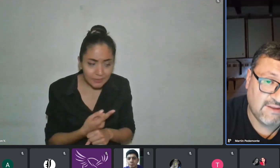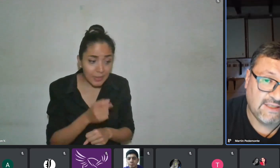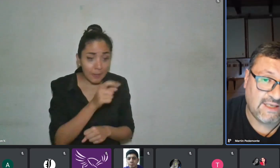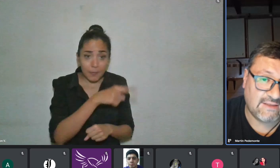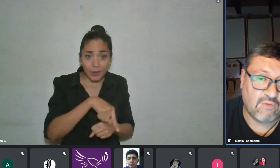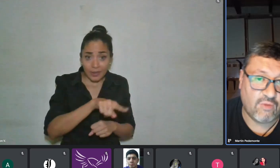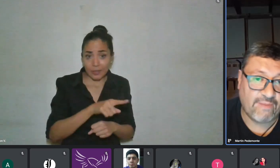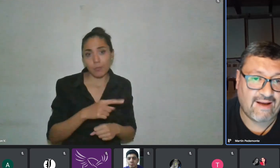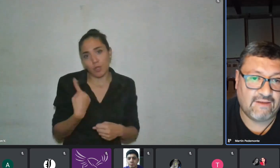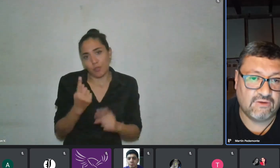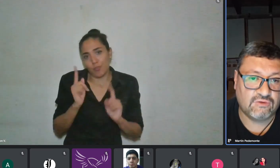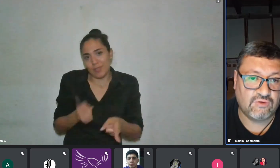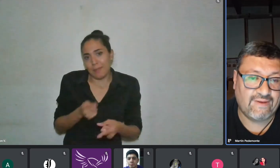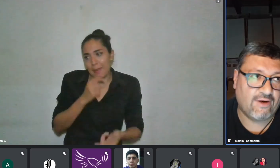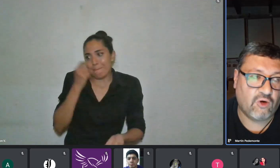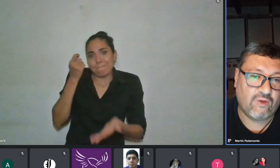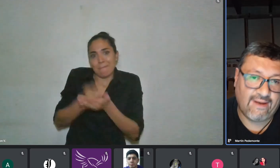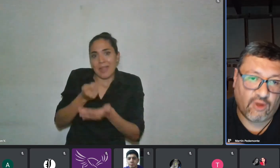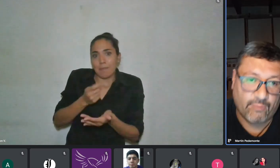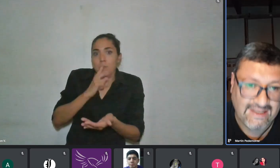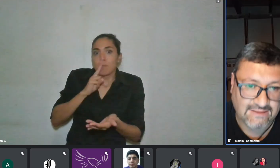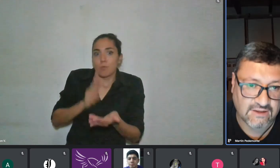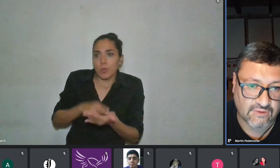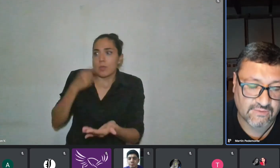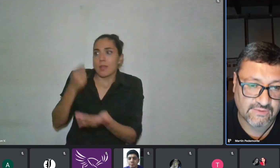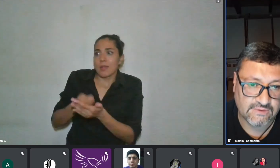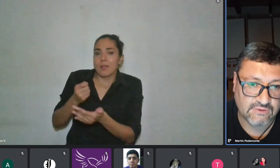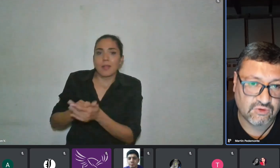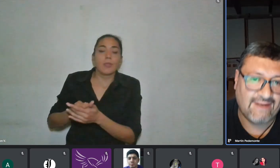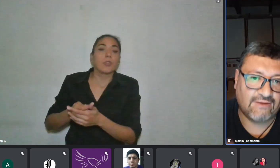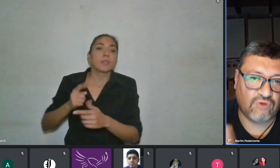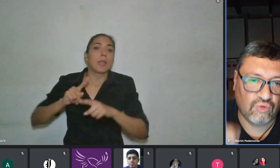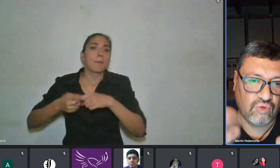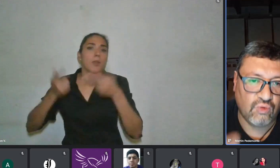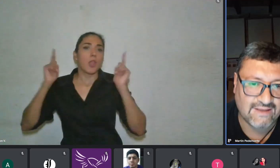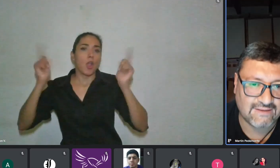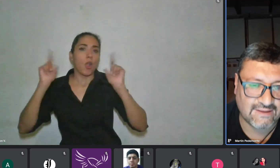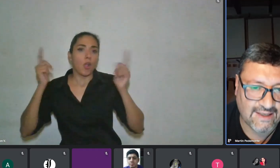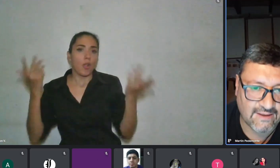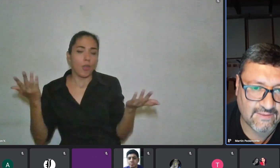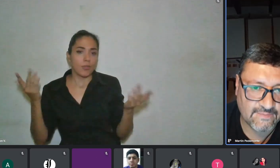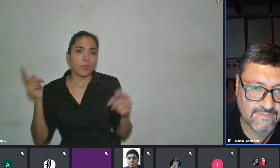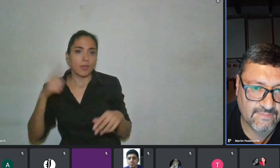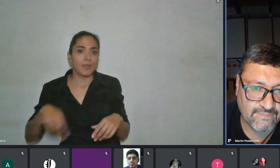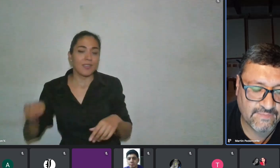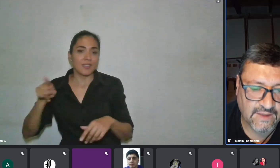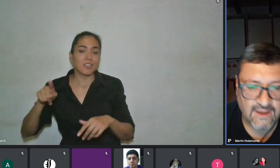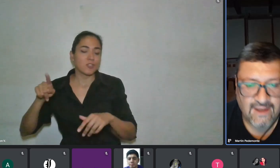también, estamos pagando toda la joda de los políticos, toda la estructura estatal.